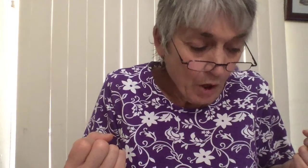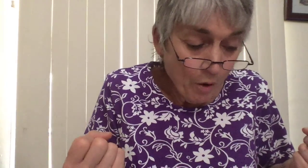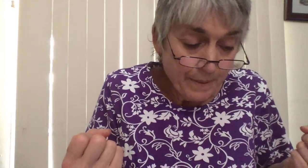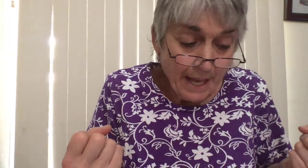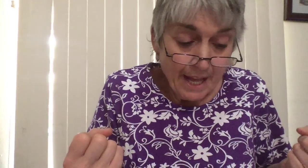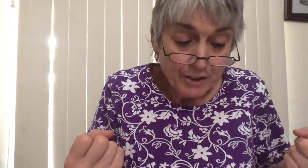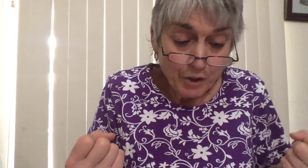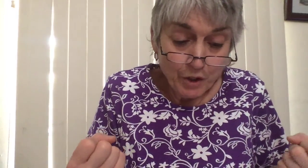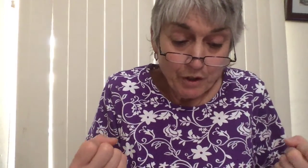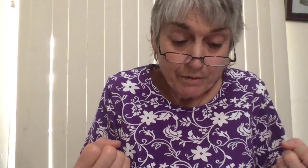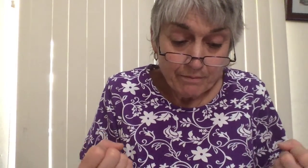Combien de?